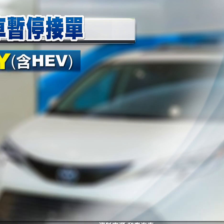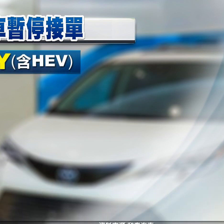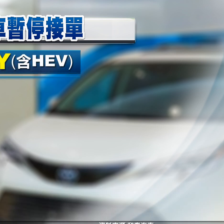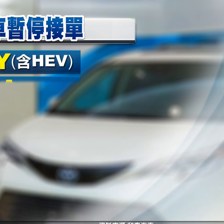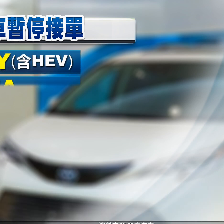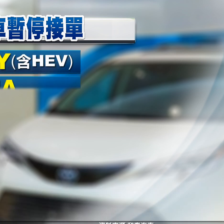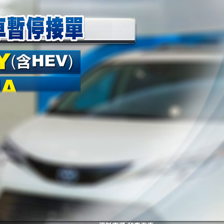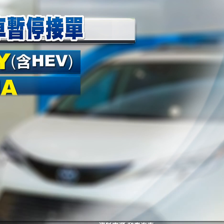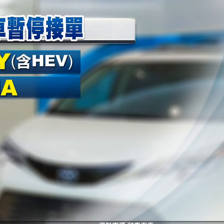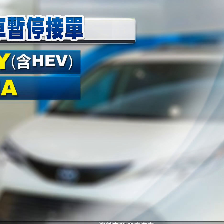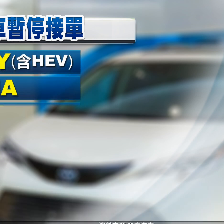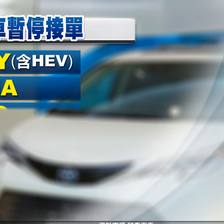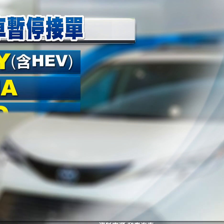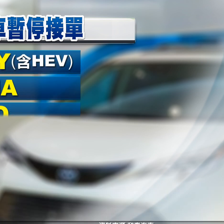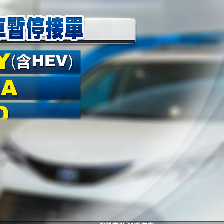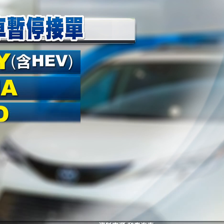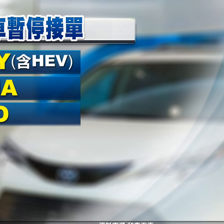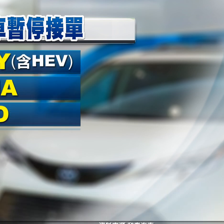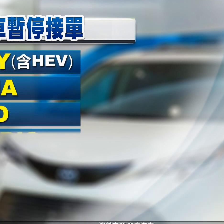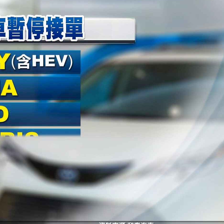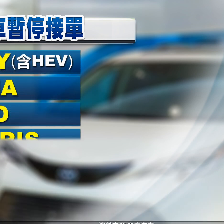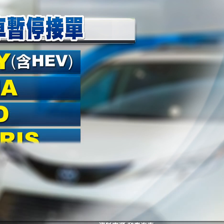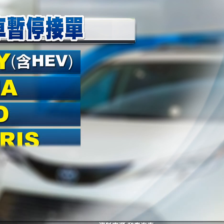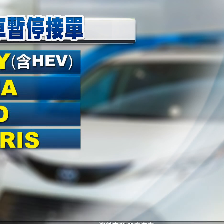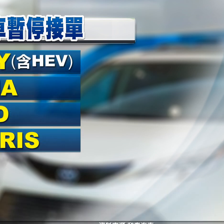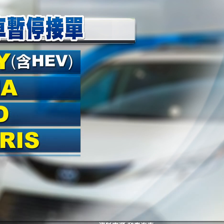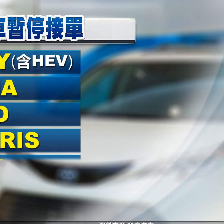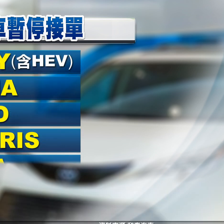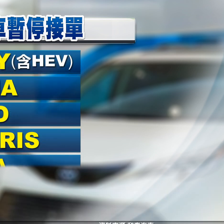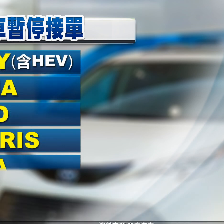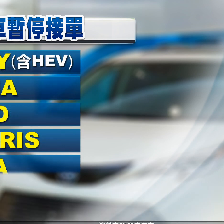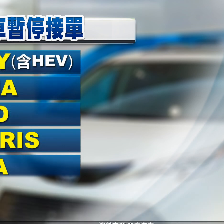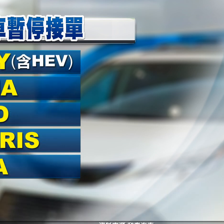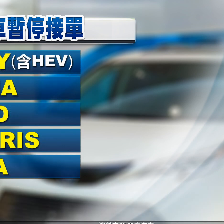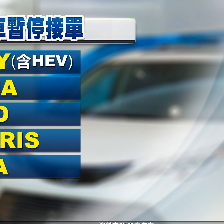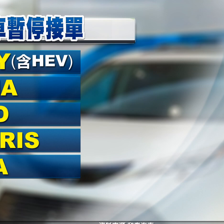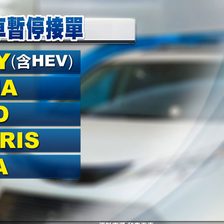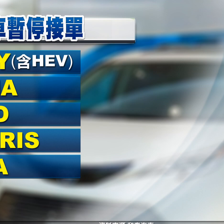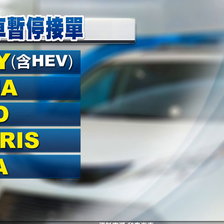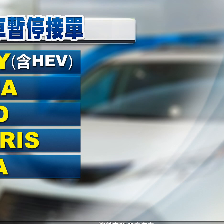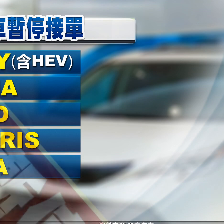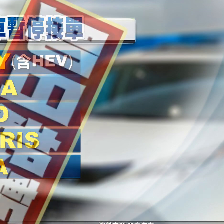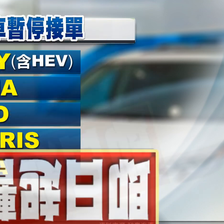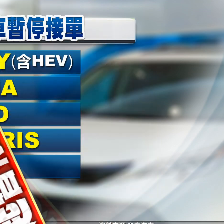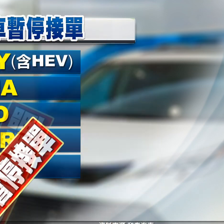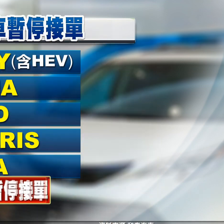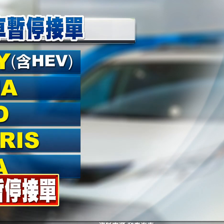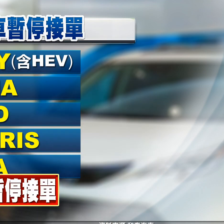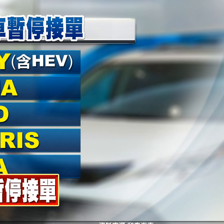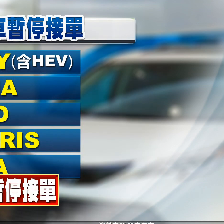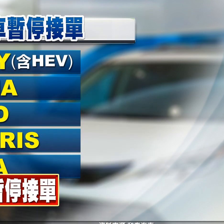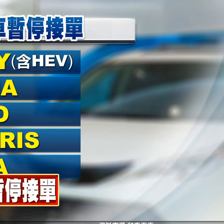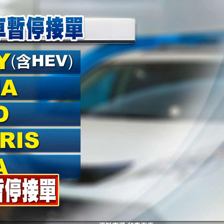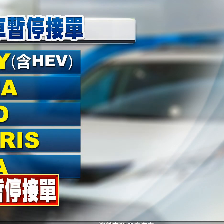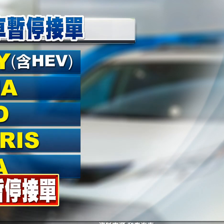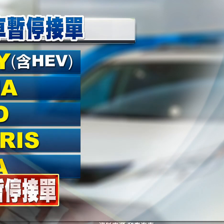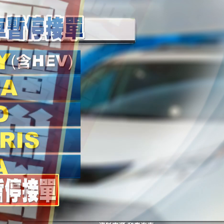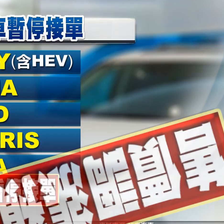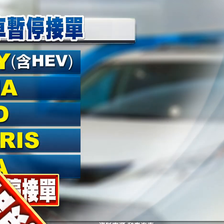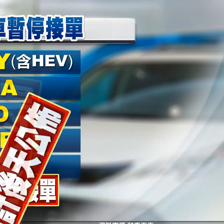包括 Camry、Sienna、Prado、GR、Yaris 等5款进口车系价格调涨，因此暂停接单，调涨的车价预计最快